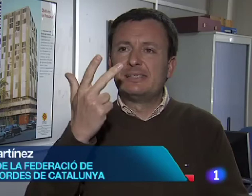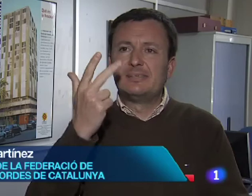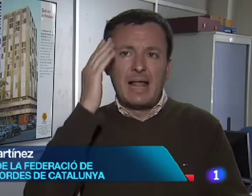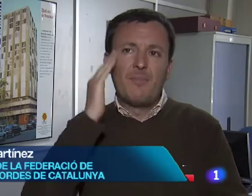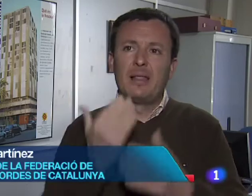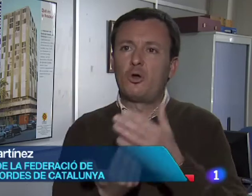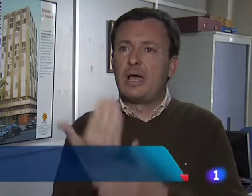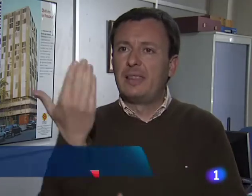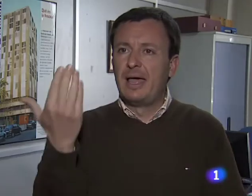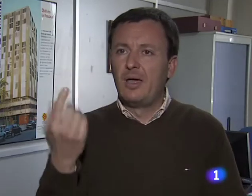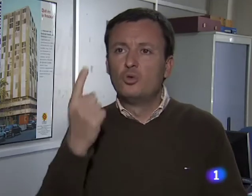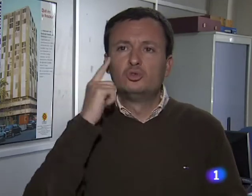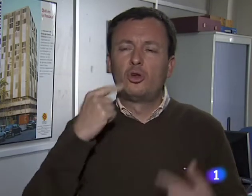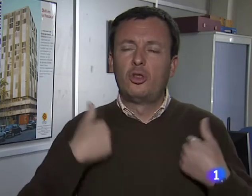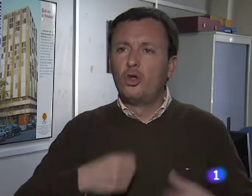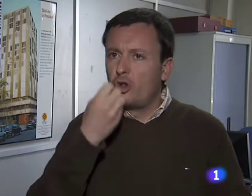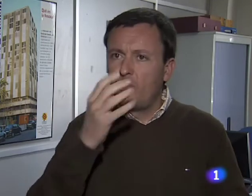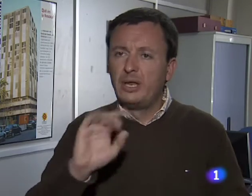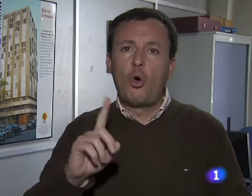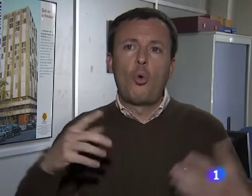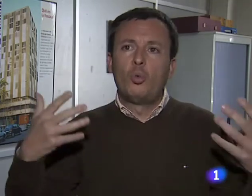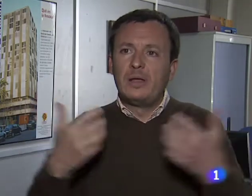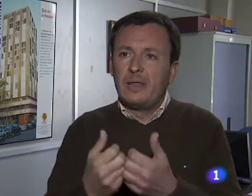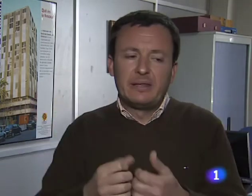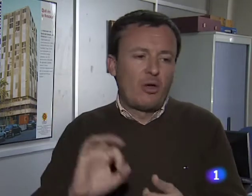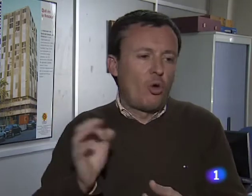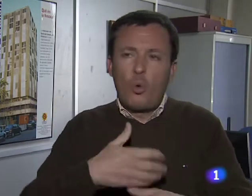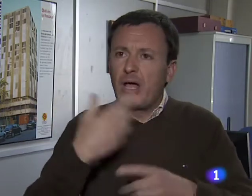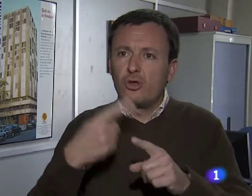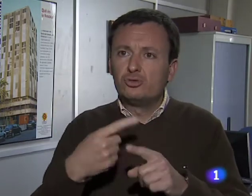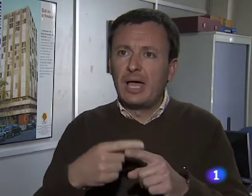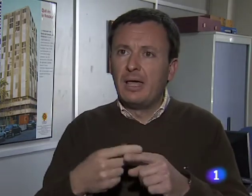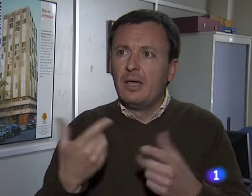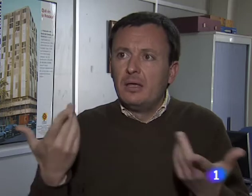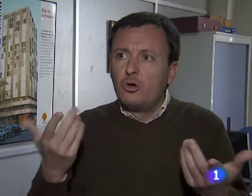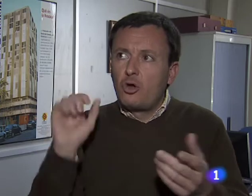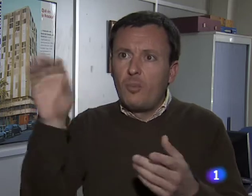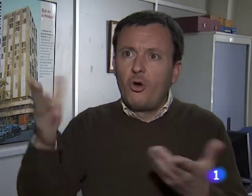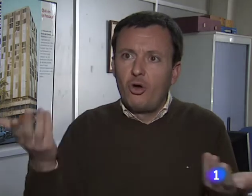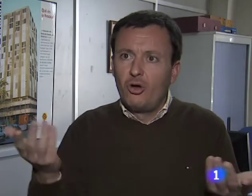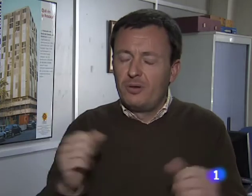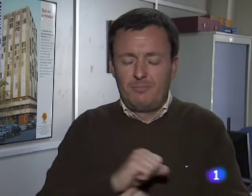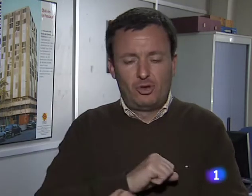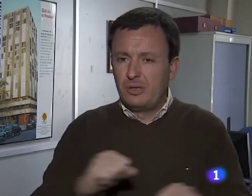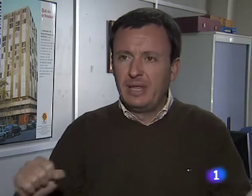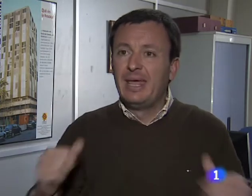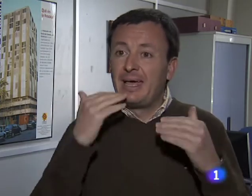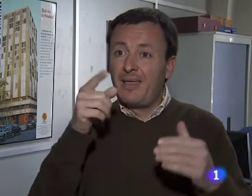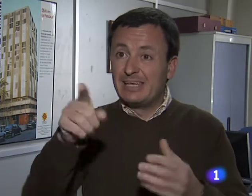el género por ejemplo a las tres de la manada a una persona sorda de nuestro bebé o de un accidente de coche no hay manera